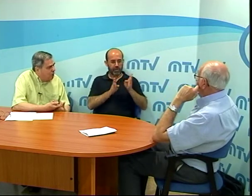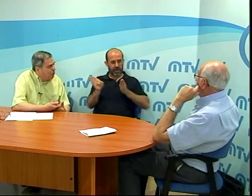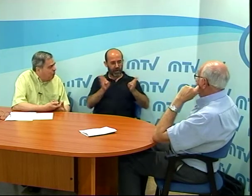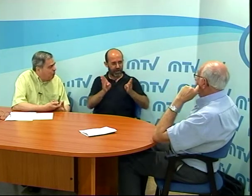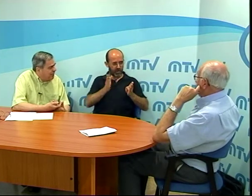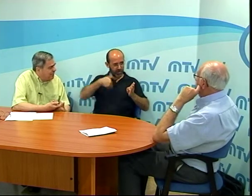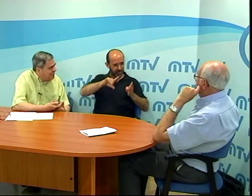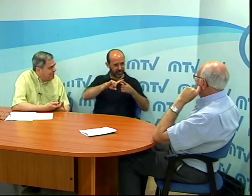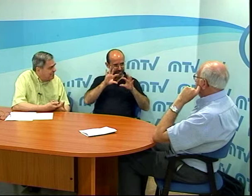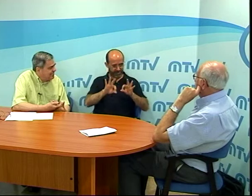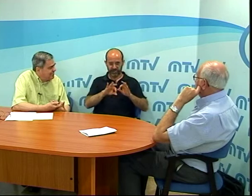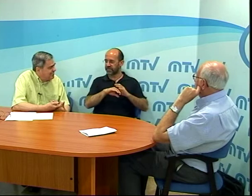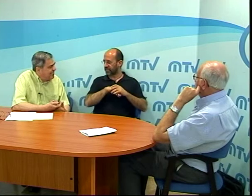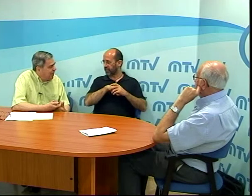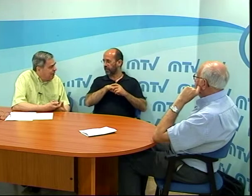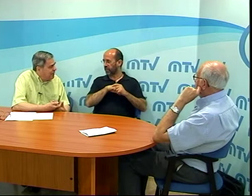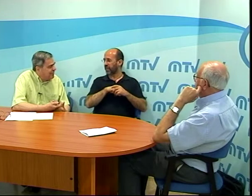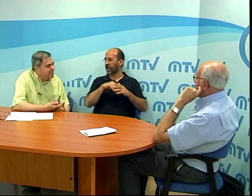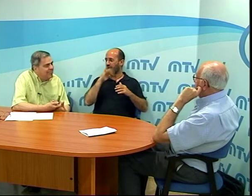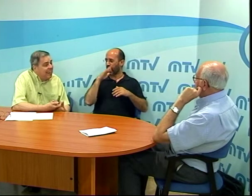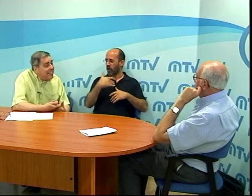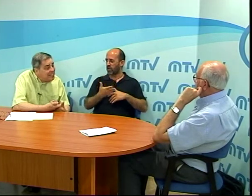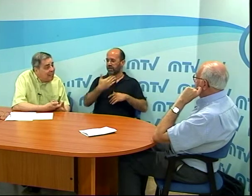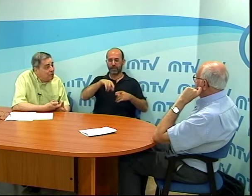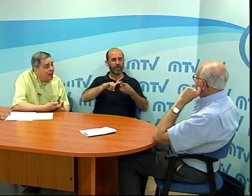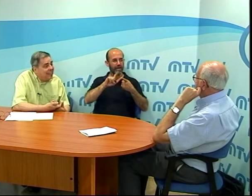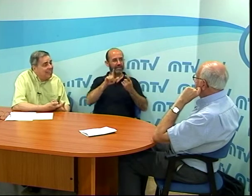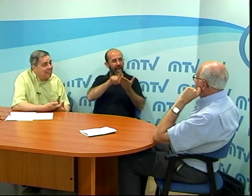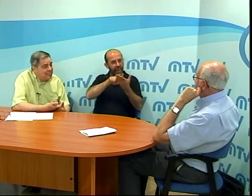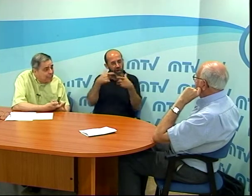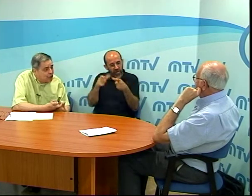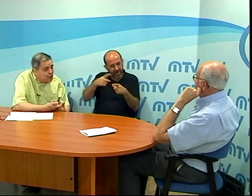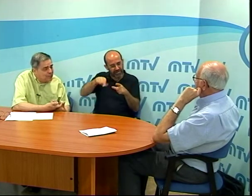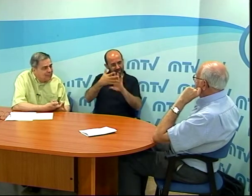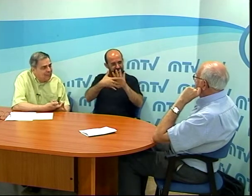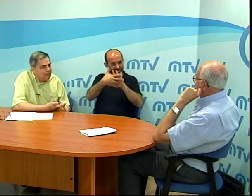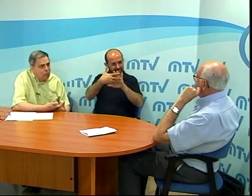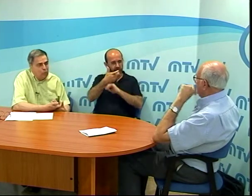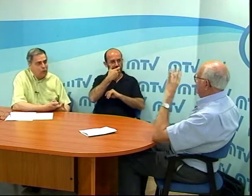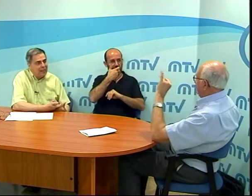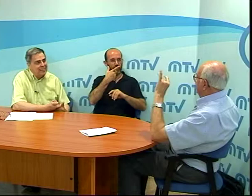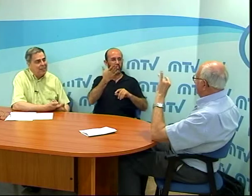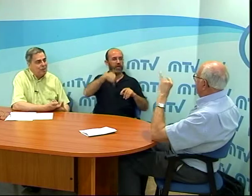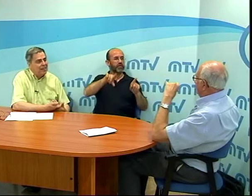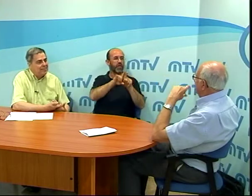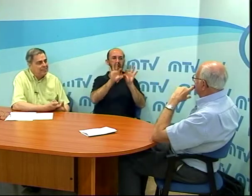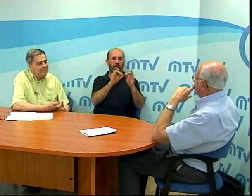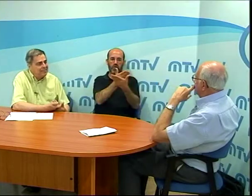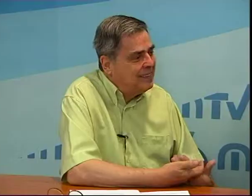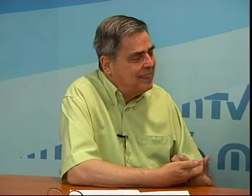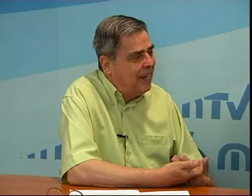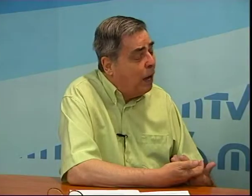que tenemos los rioplatenses. Sí. Ahora bien, esa lengua de signos, como todas las